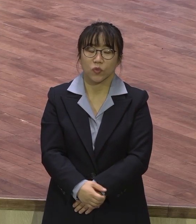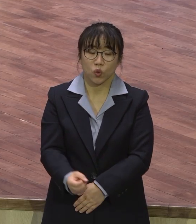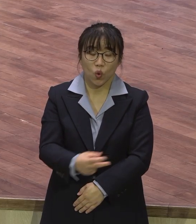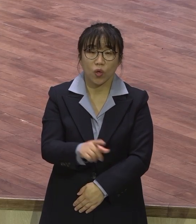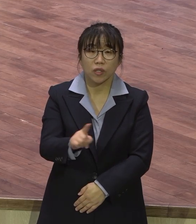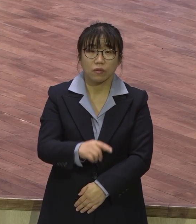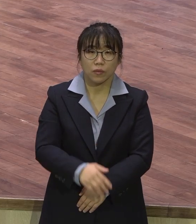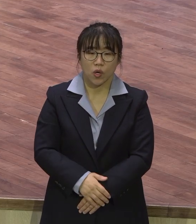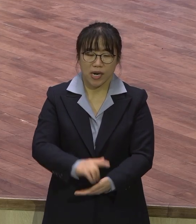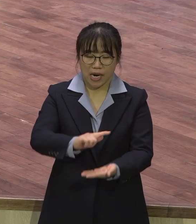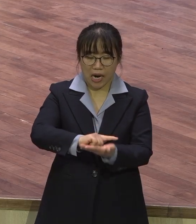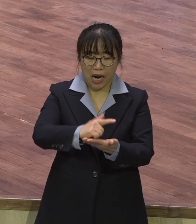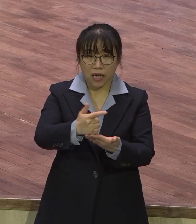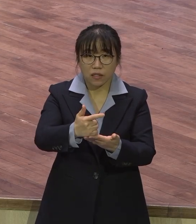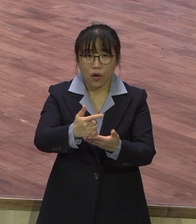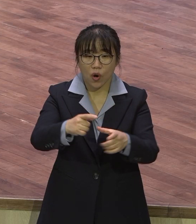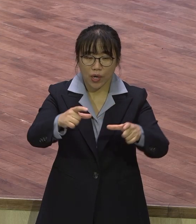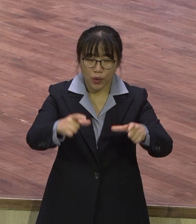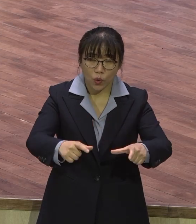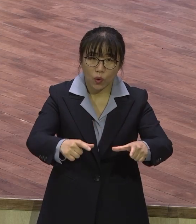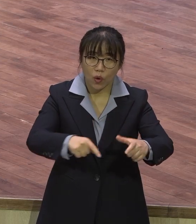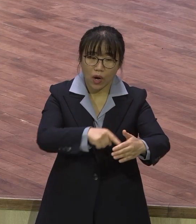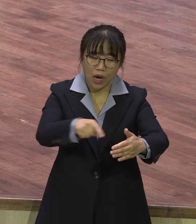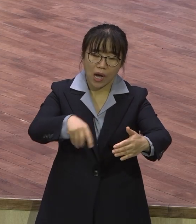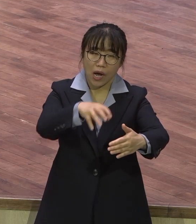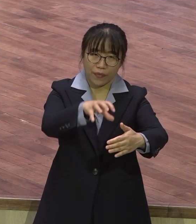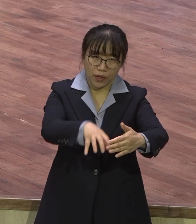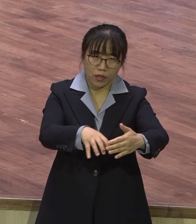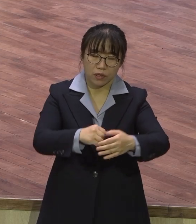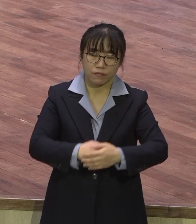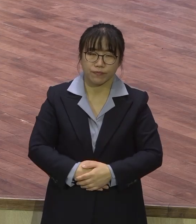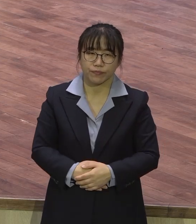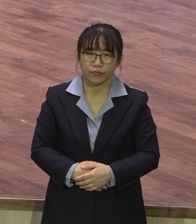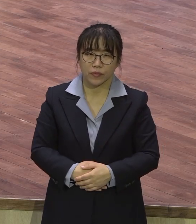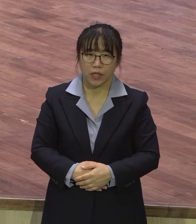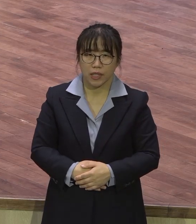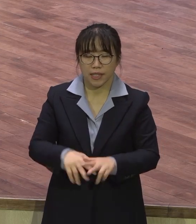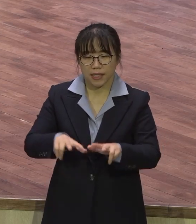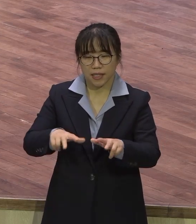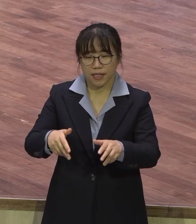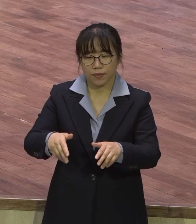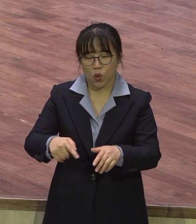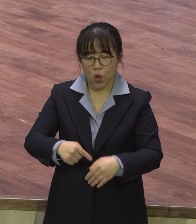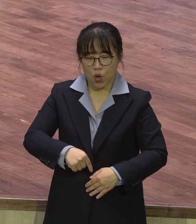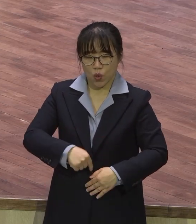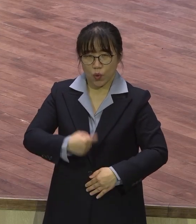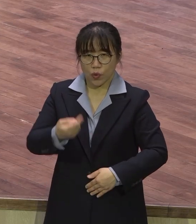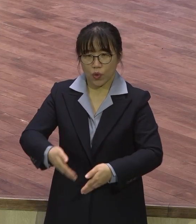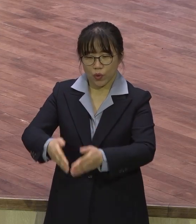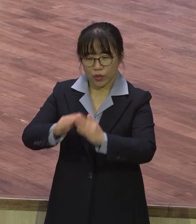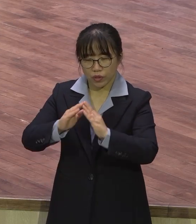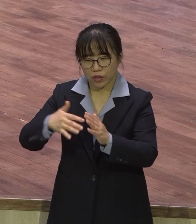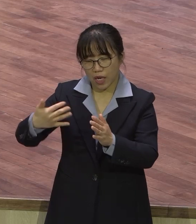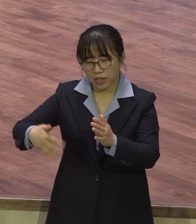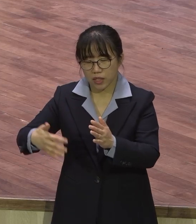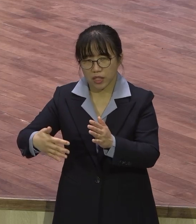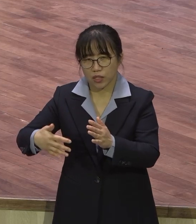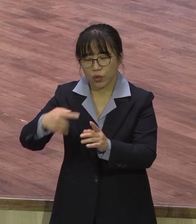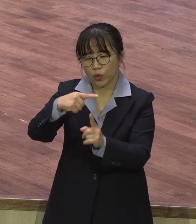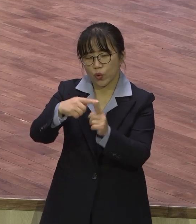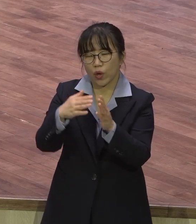지역에 강서 노예안의 지역에 서부시찰 얘기도 미자리 교회들이 많아요 지금 굉장히 그분들